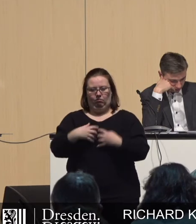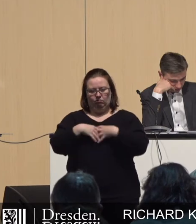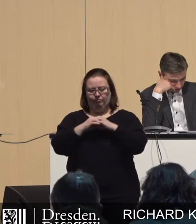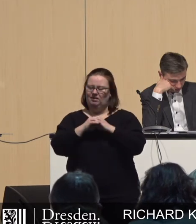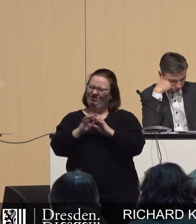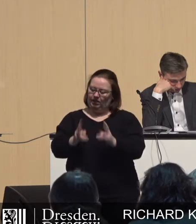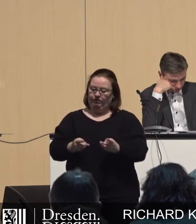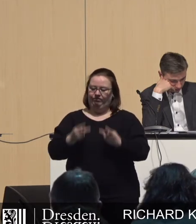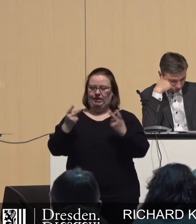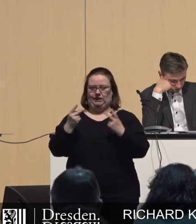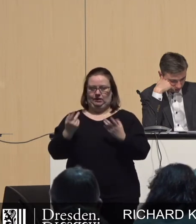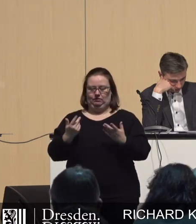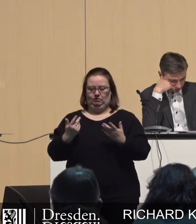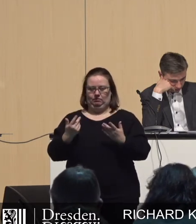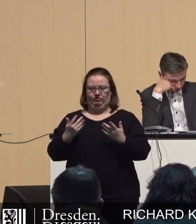sehr richtige.